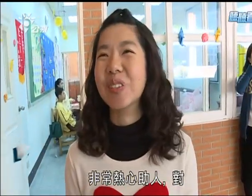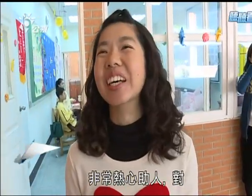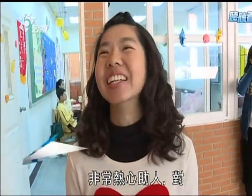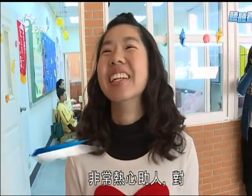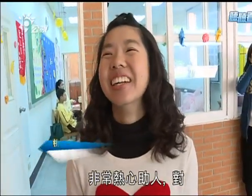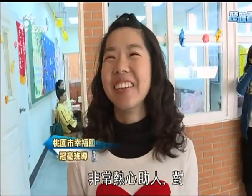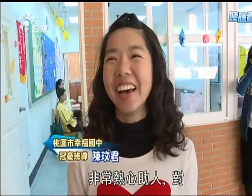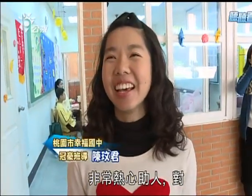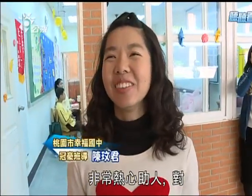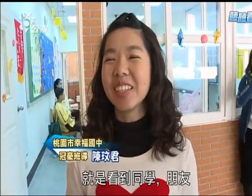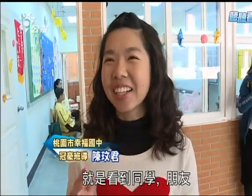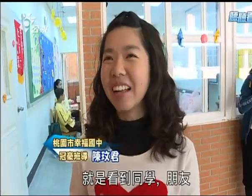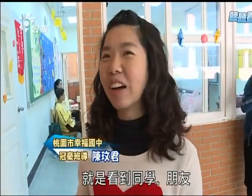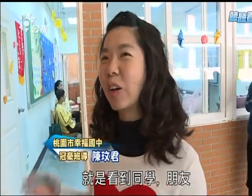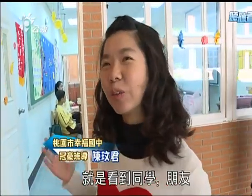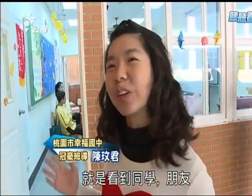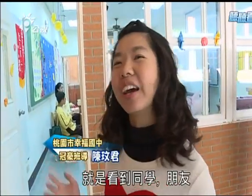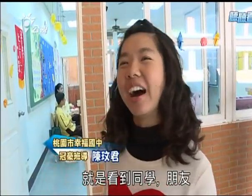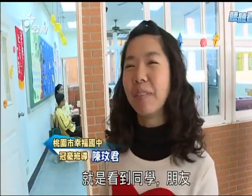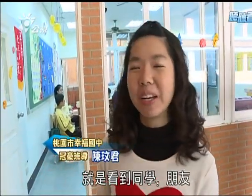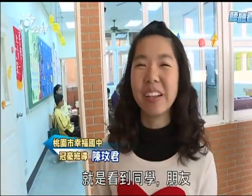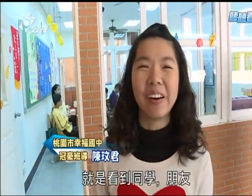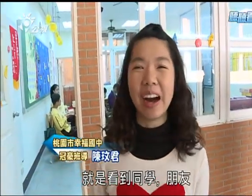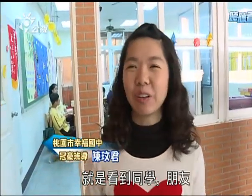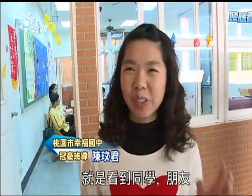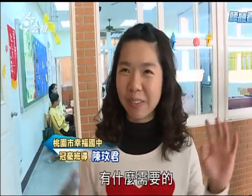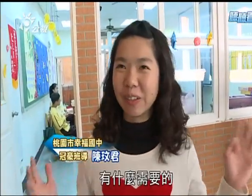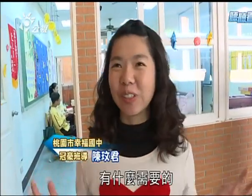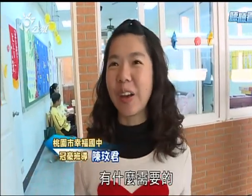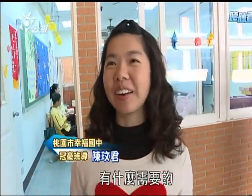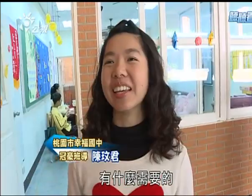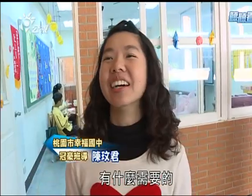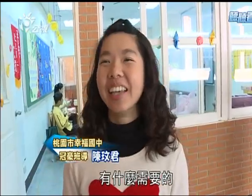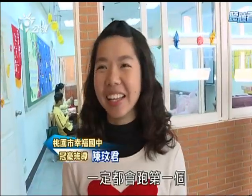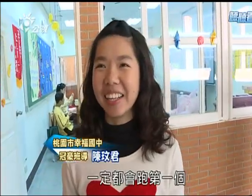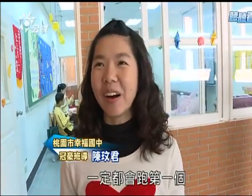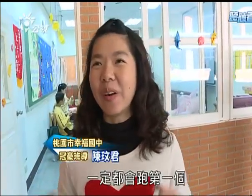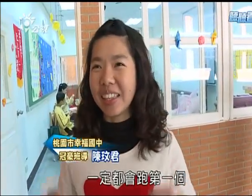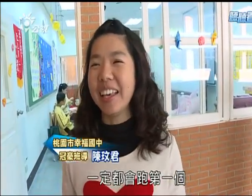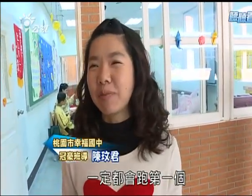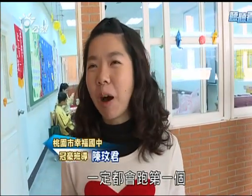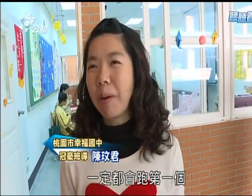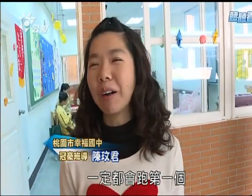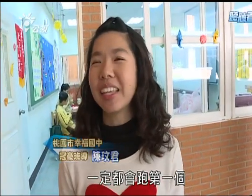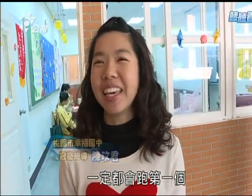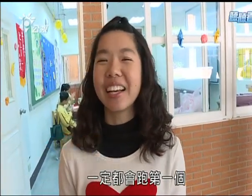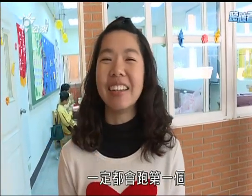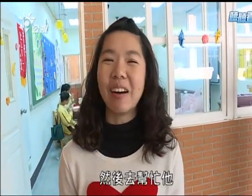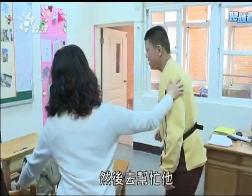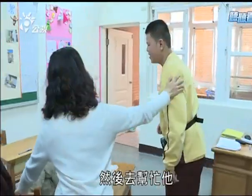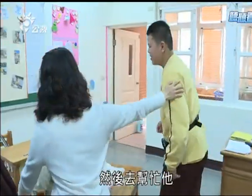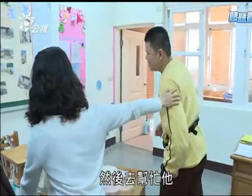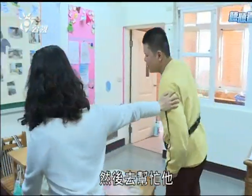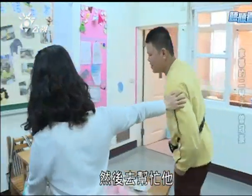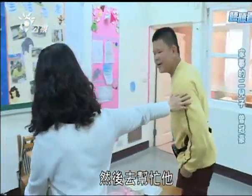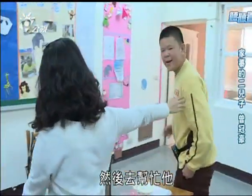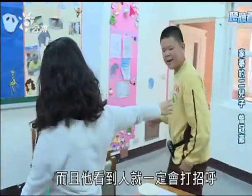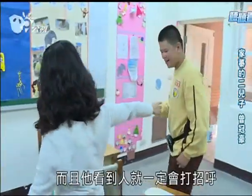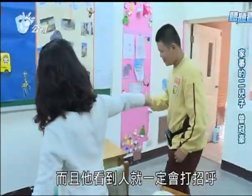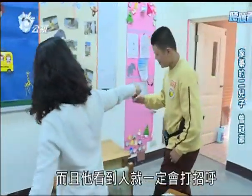人。对，就是看到同学啊、朋友啊有什么需要的，一定都会跑第一个，然后去帮忙他。而且他看